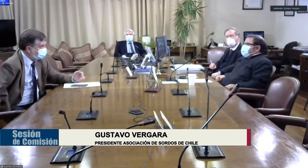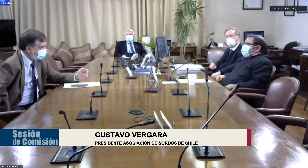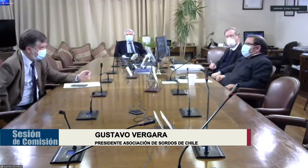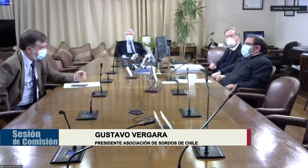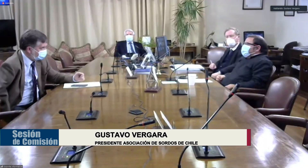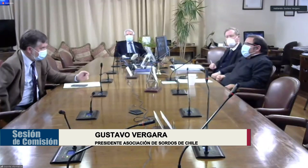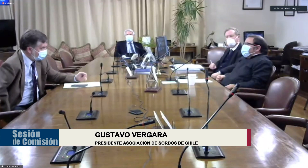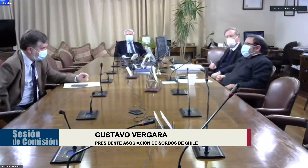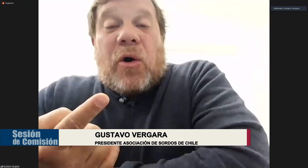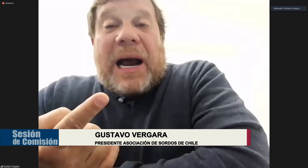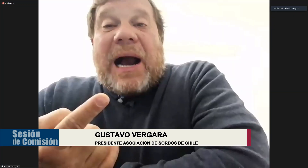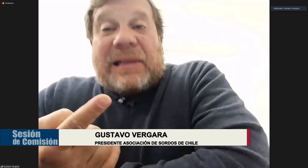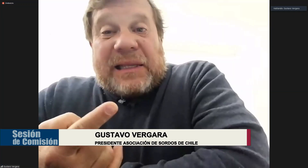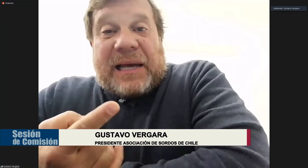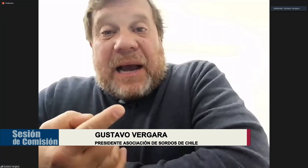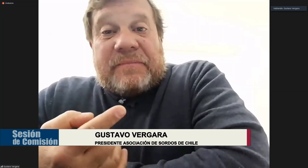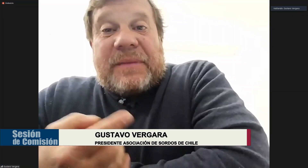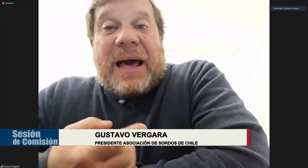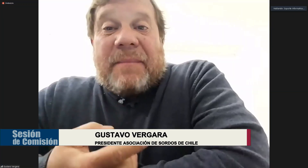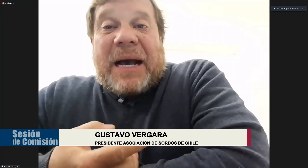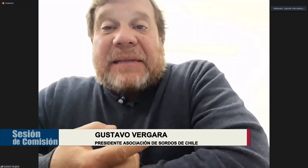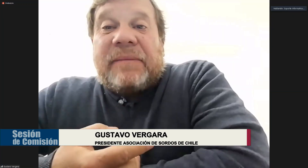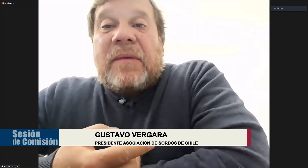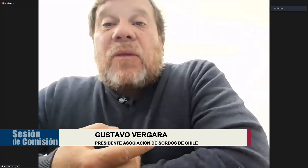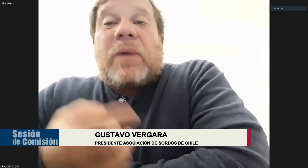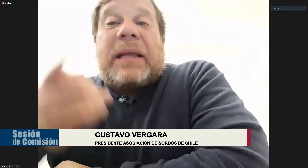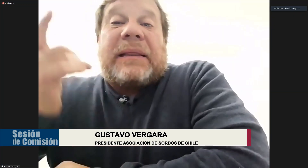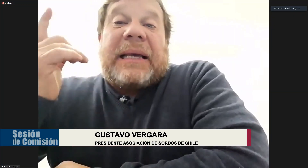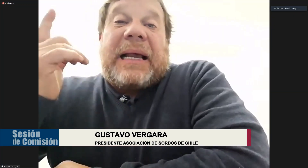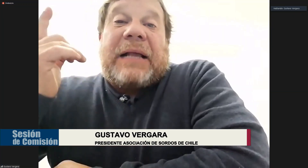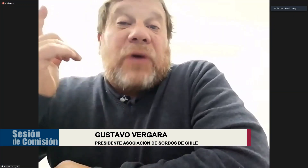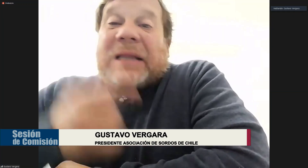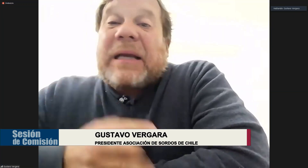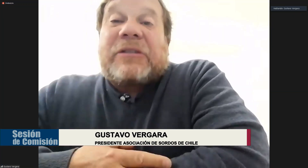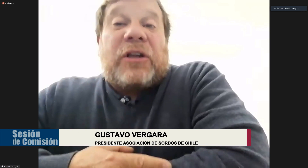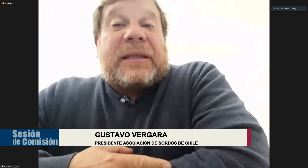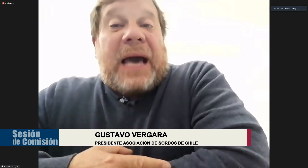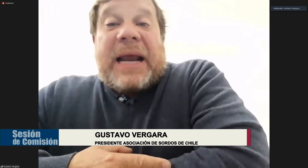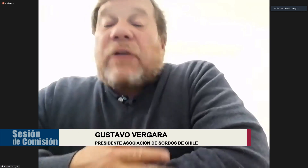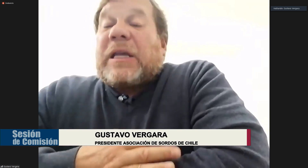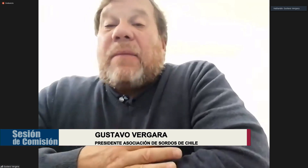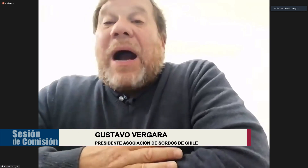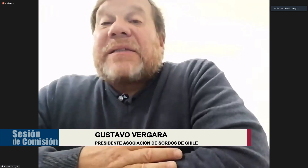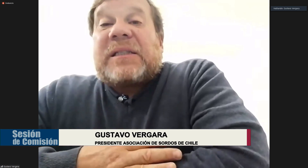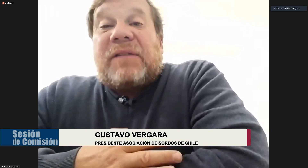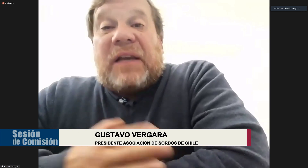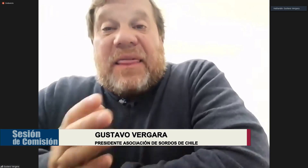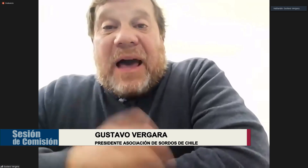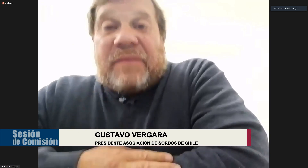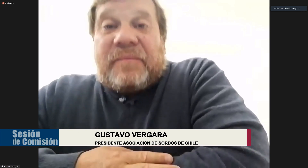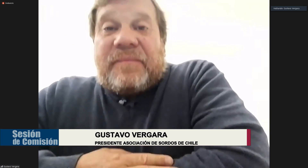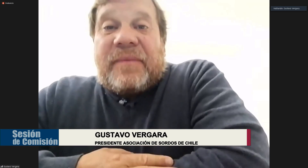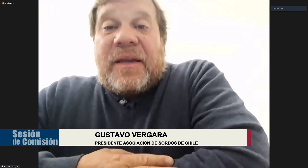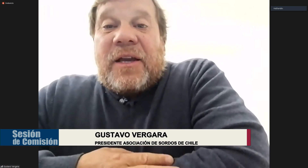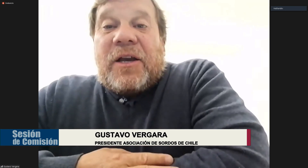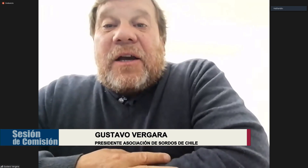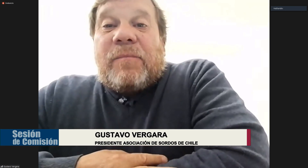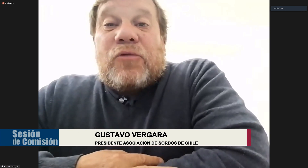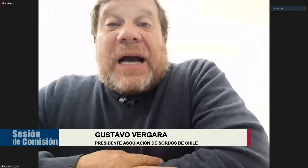durante una partida, nada más. Durante toda la transmisión diaria no tenemos accesibilidad. Muchas